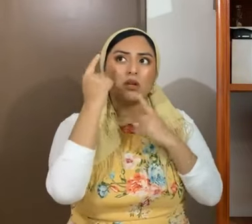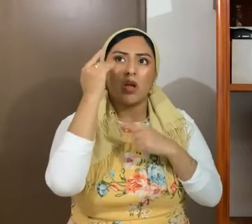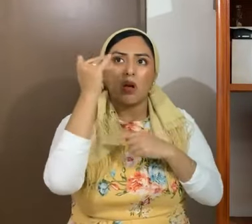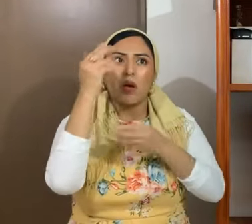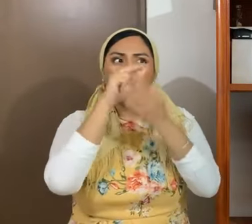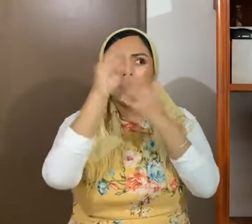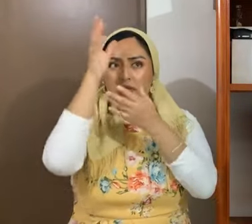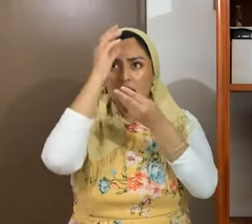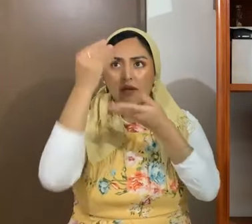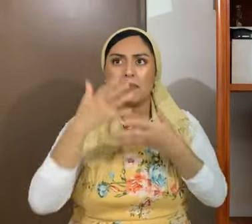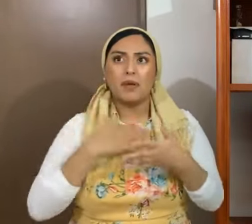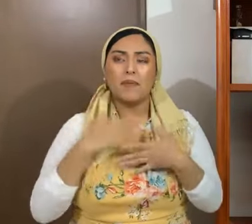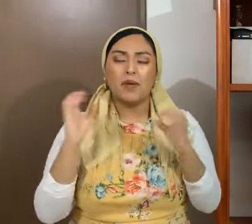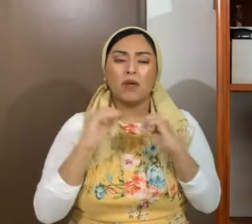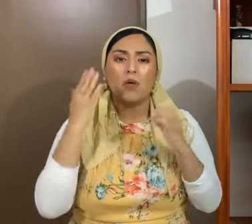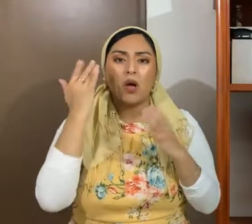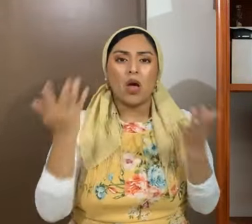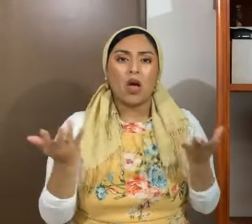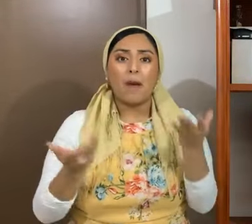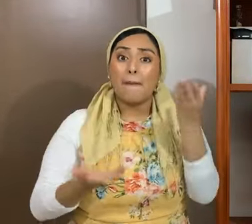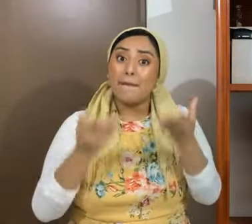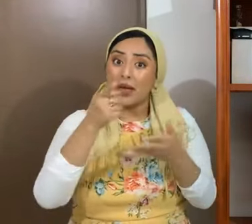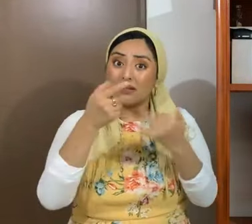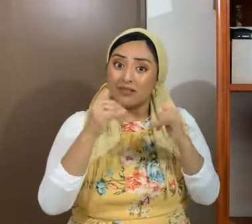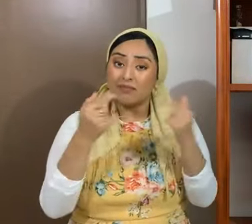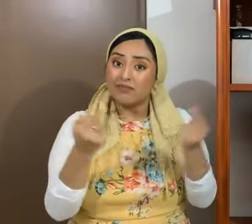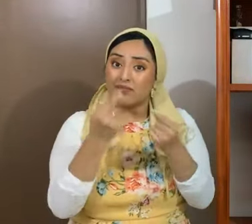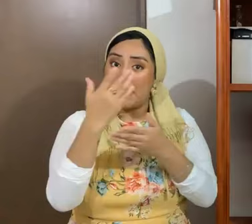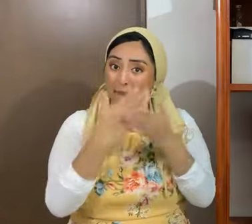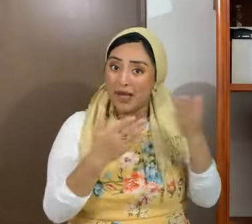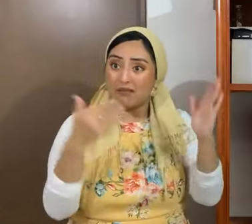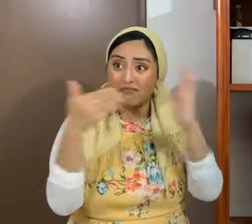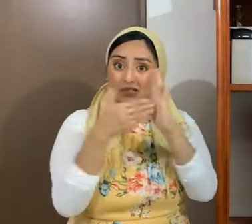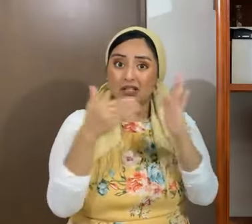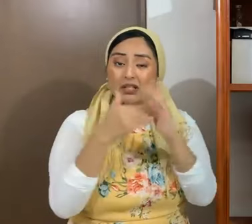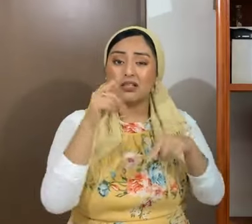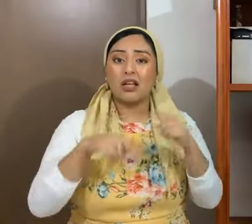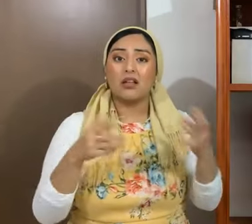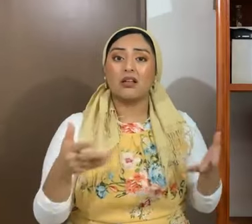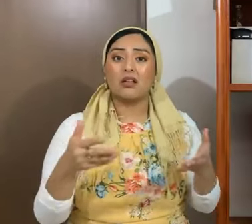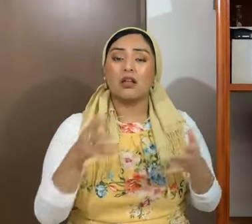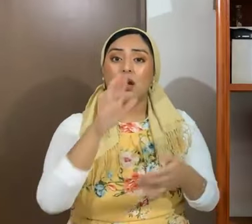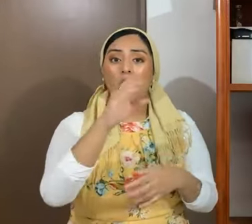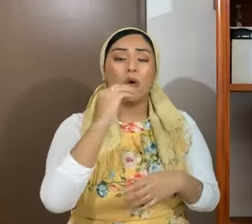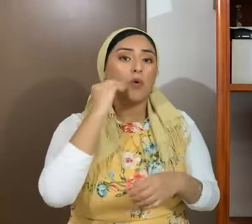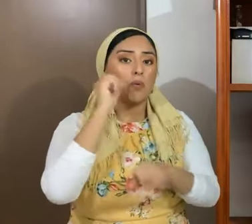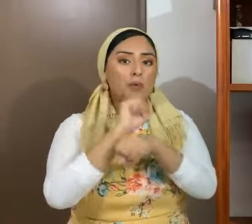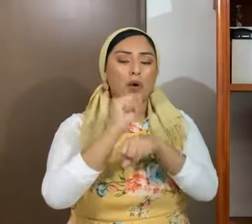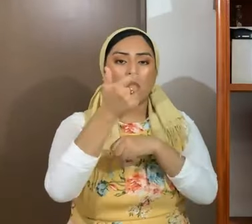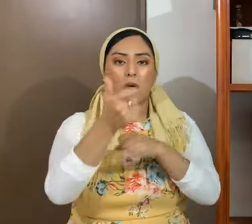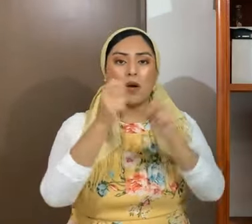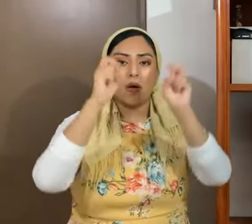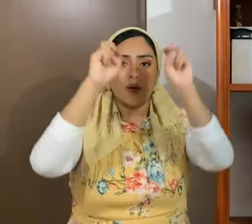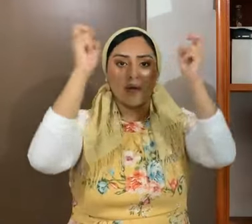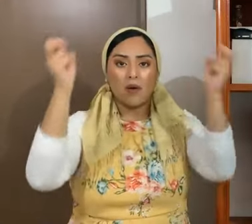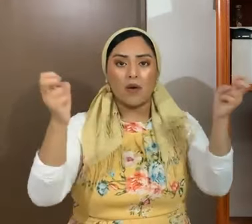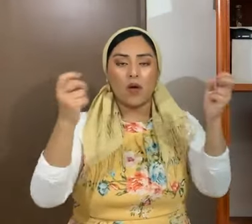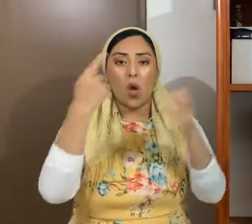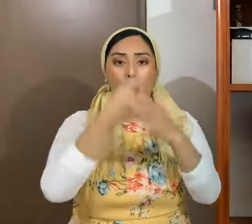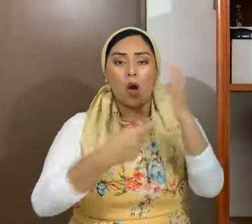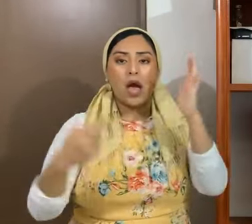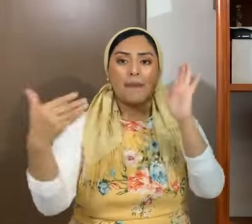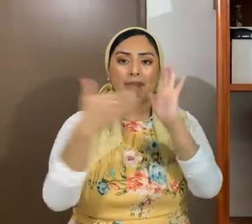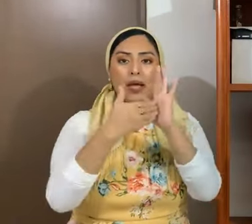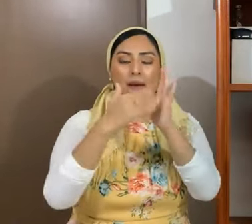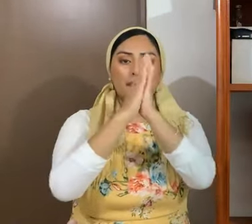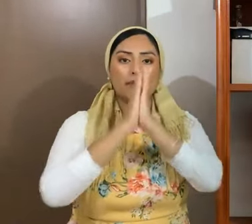el Eterno no me habla, seguramente hay algo que lo está obstruyendo. Y les dejo de tarea este tema. lo que estorba